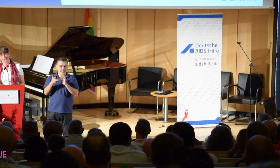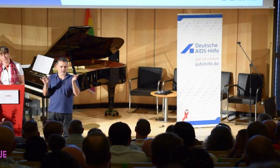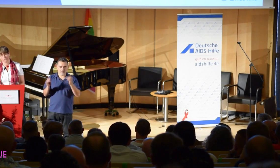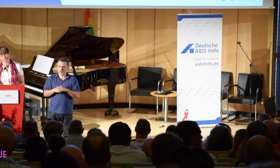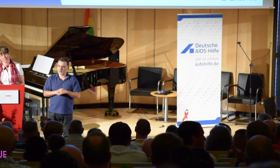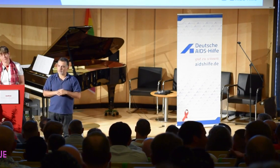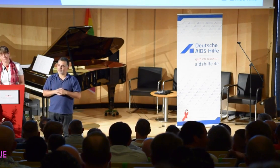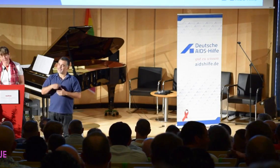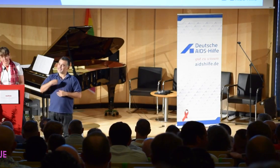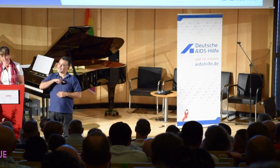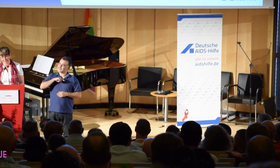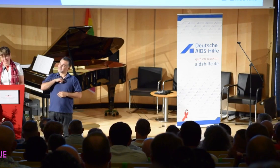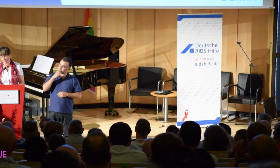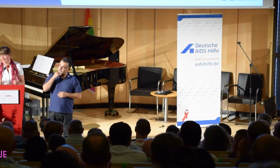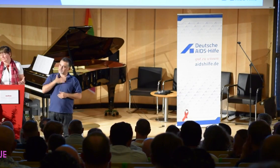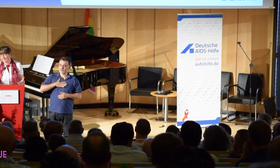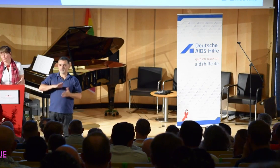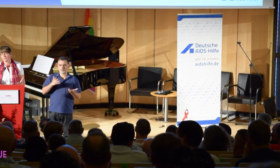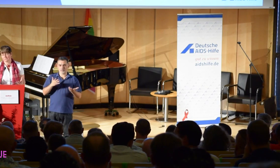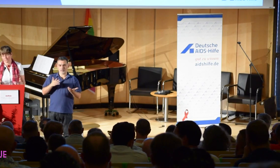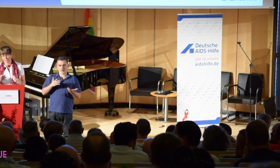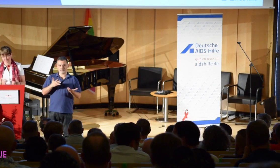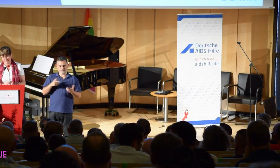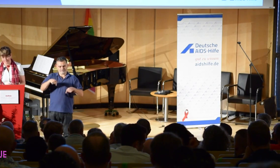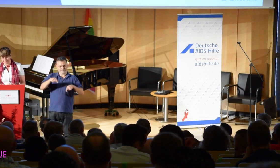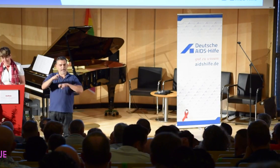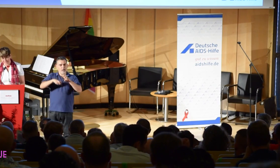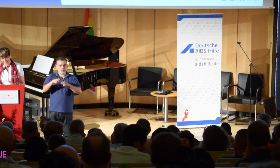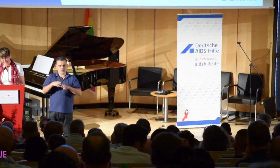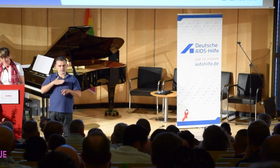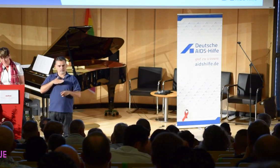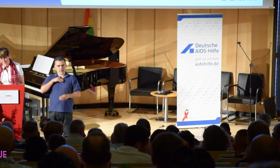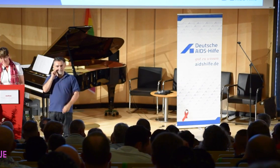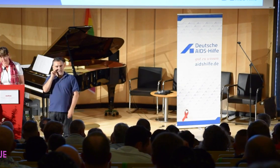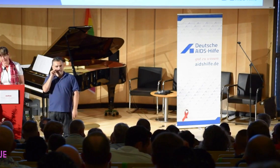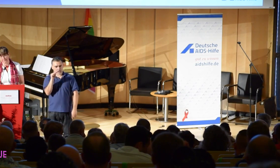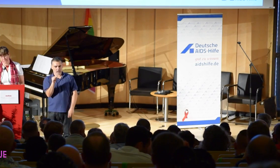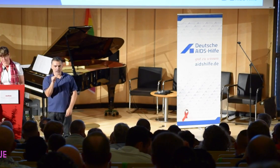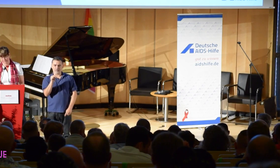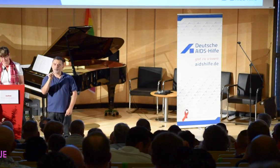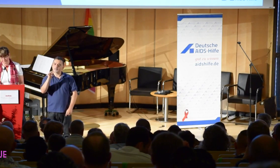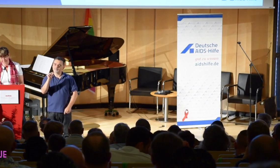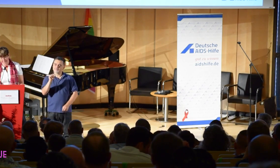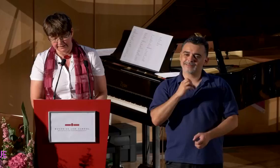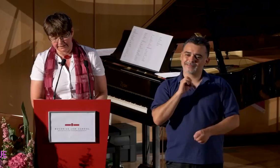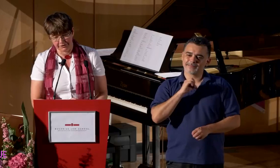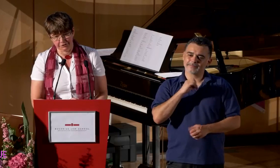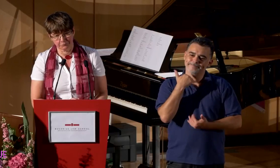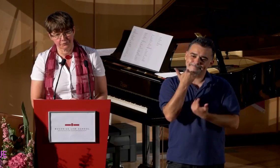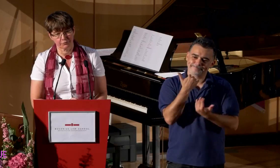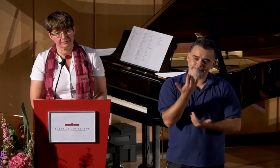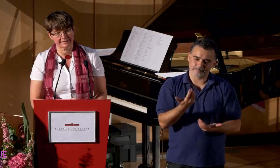gerne aus unserer Perspektive oder das hier nutzen, um unsere Perspektive dazu darzustellen.